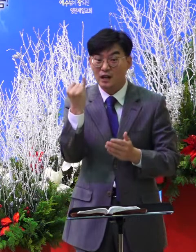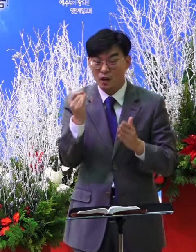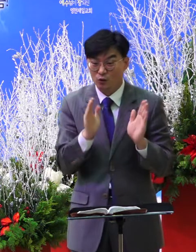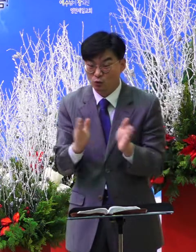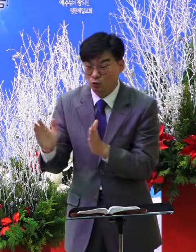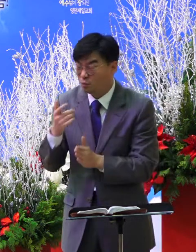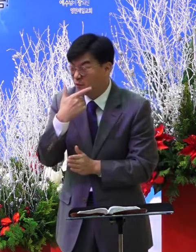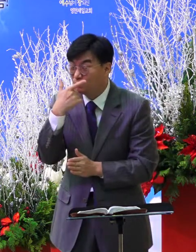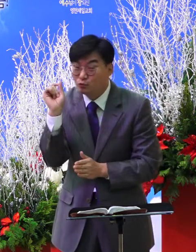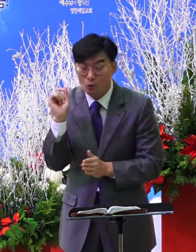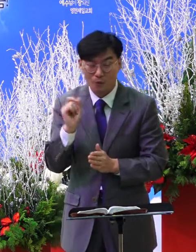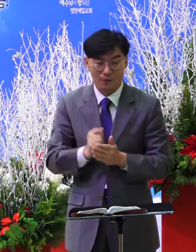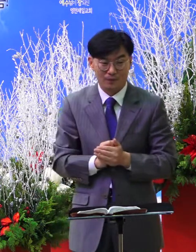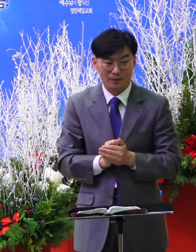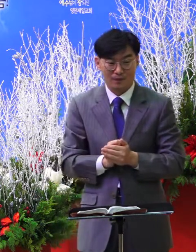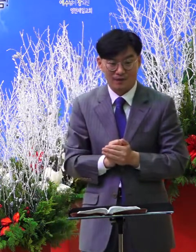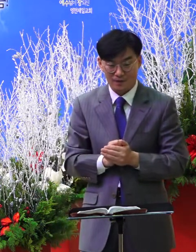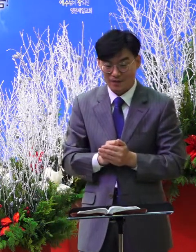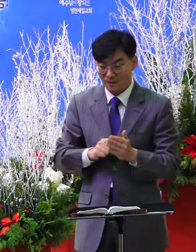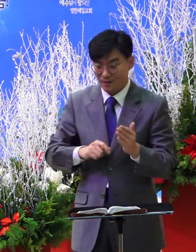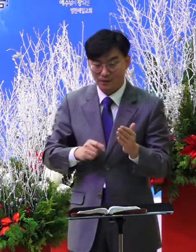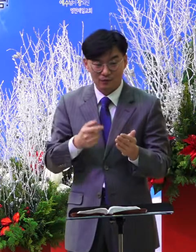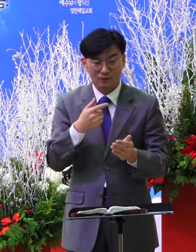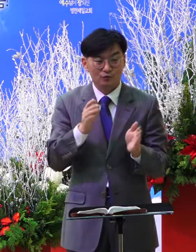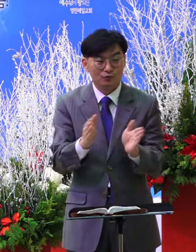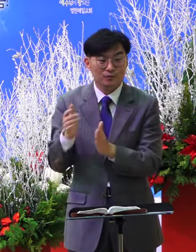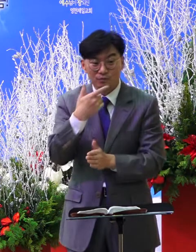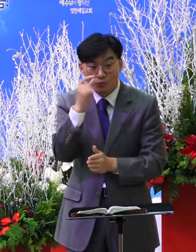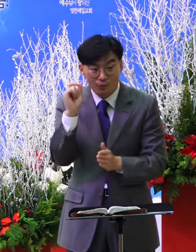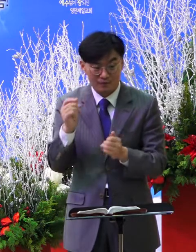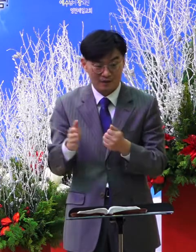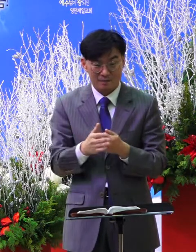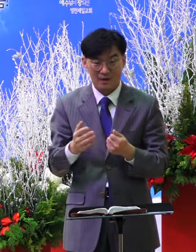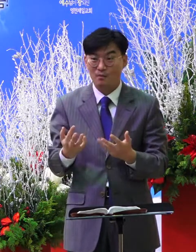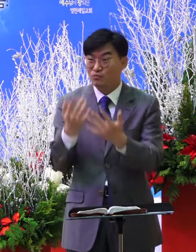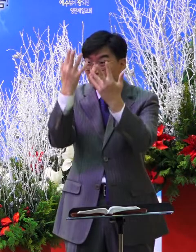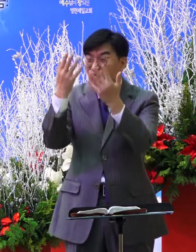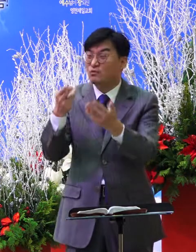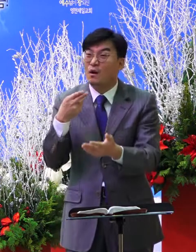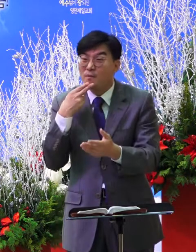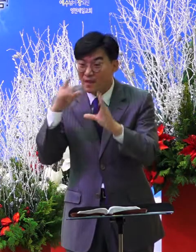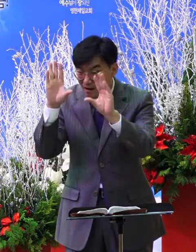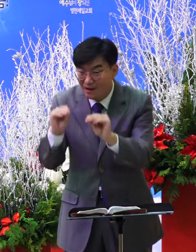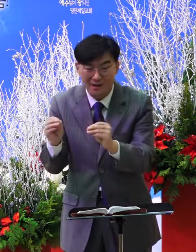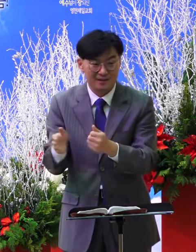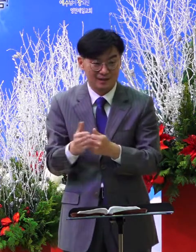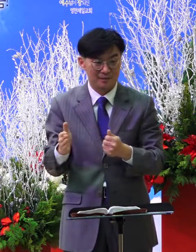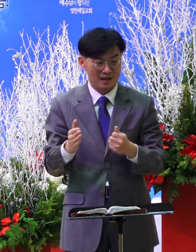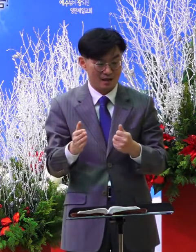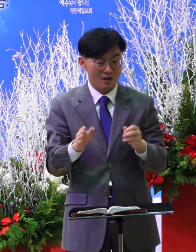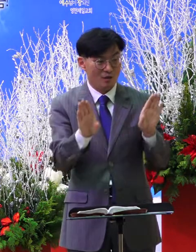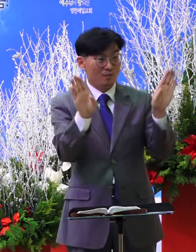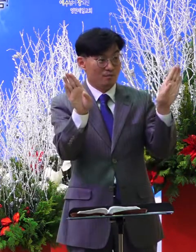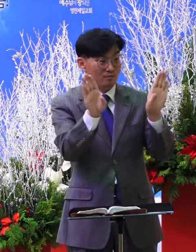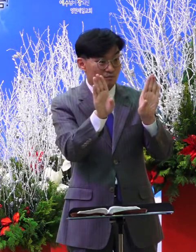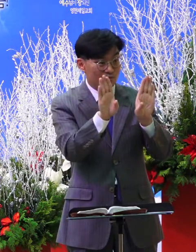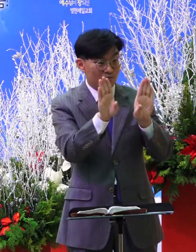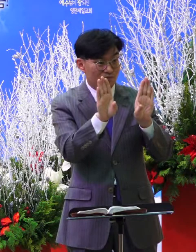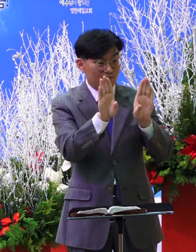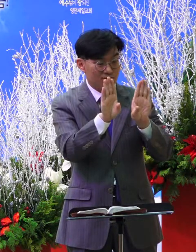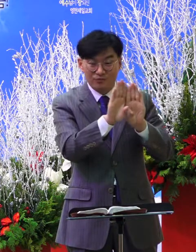퀴리에, 퀴리에. 이건 정말 신앙으로 하는 고백입니다. 똑같은 헬라어 원어를 썼는데 그렇게 부르는 겁니다. 목 놓아서